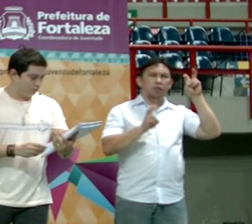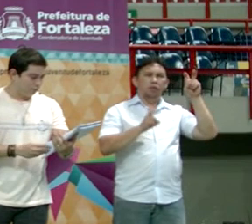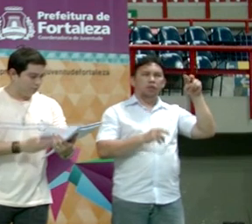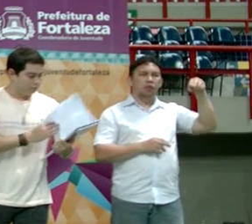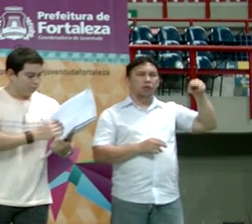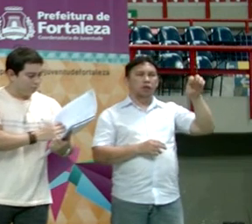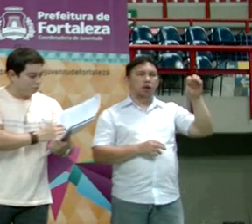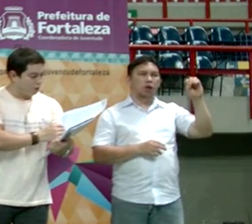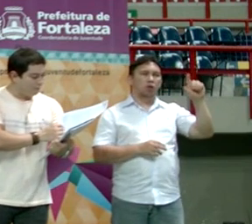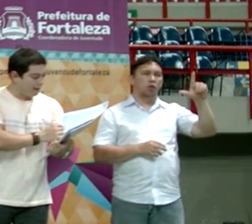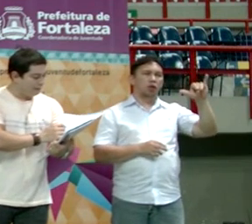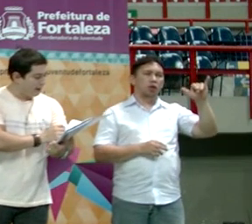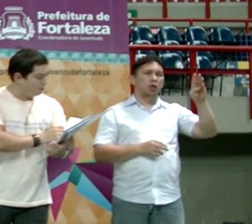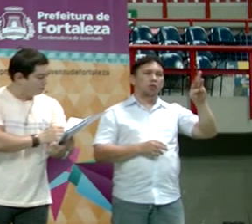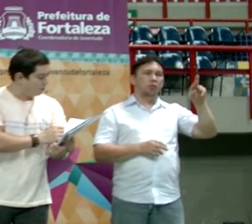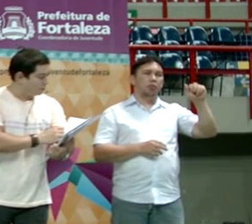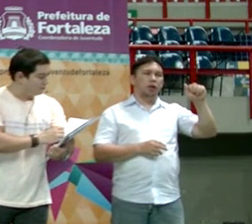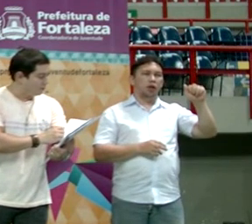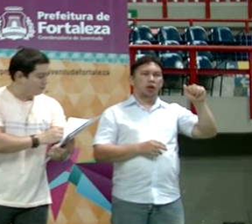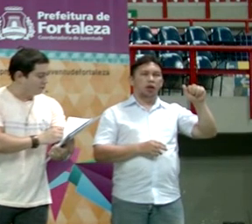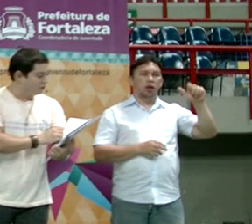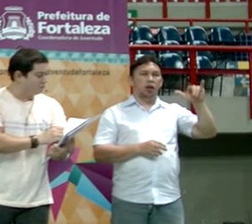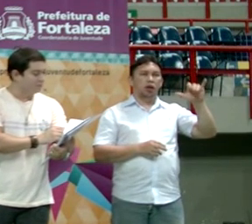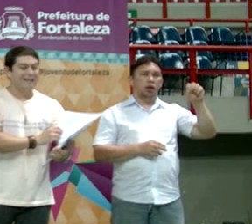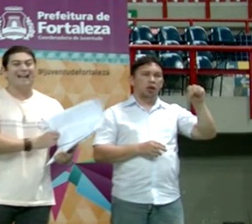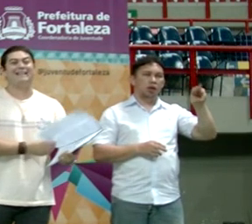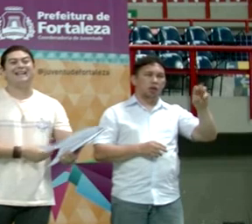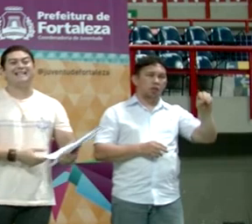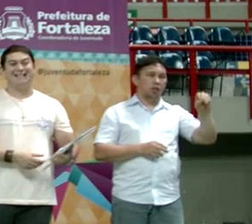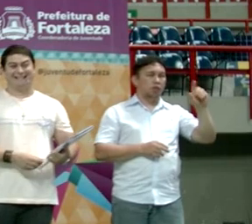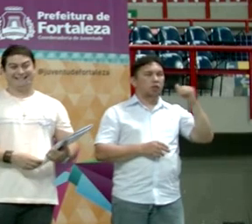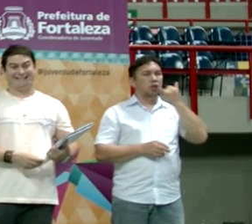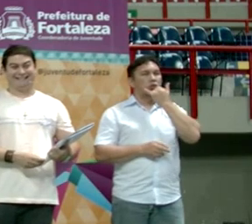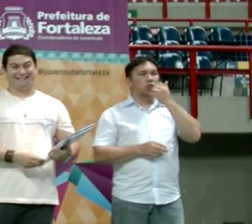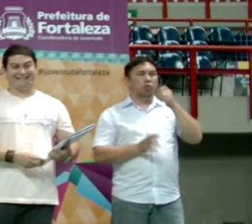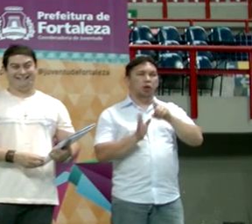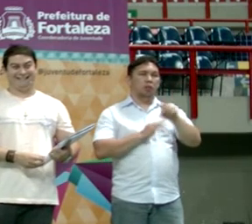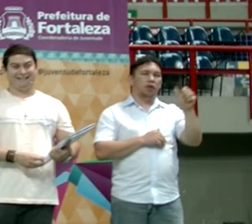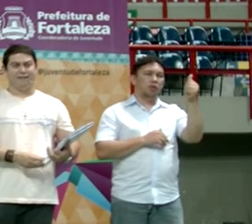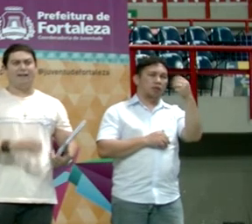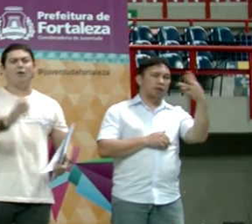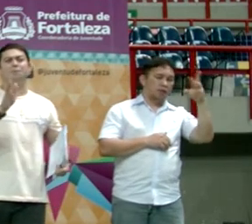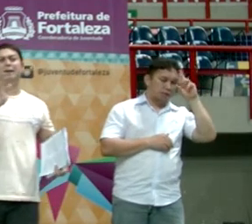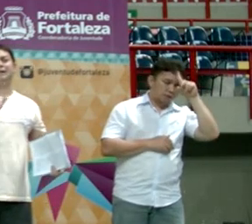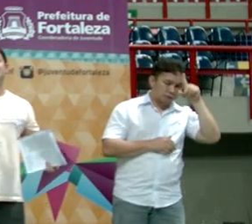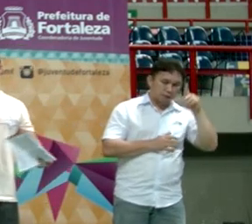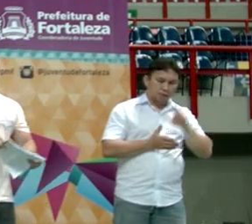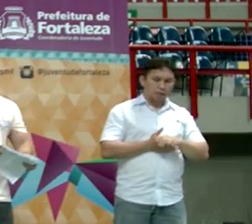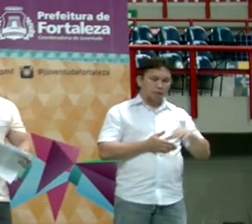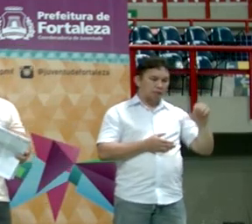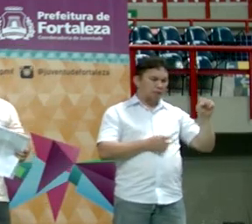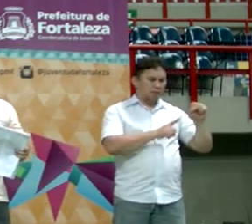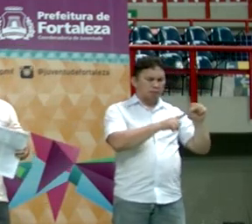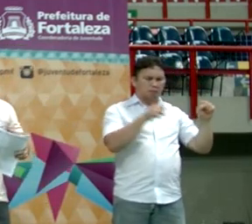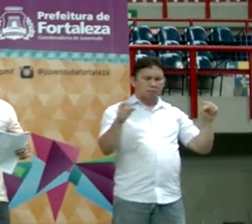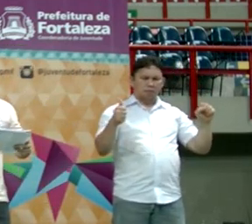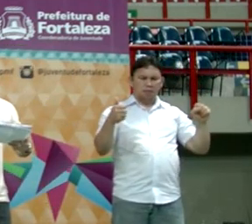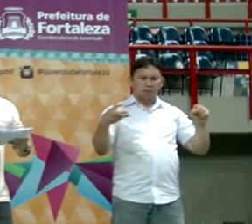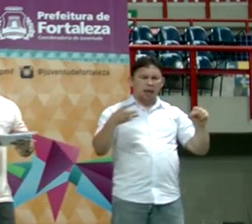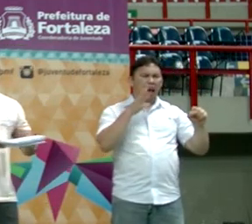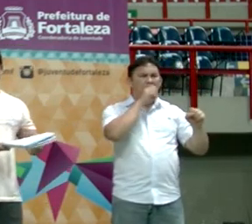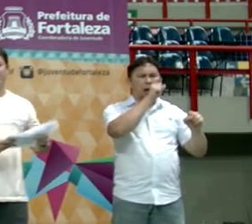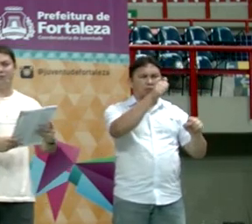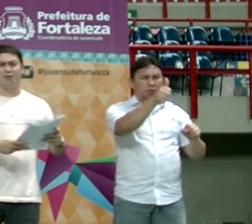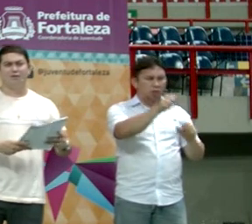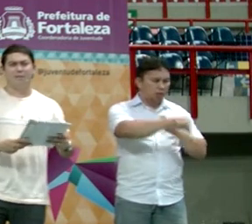do neoliberalismo. Não é 8 não, jovem, me confundi. É a 13. Dá 8 para 13 no instante e pula.